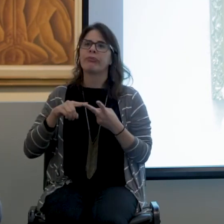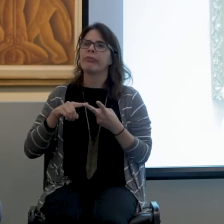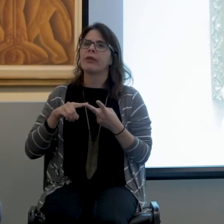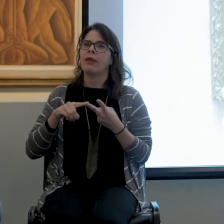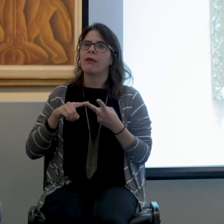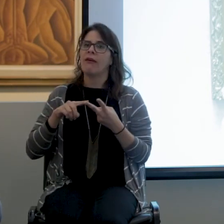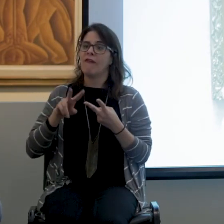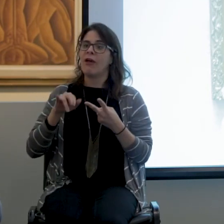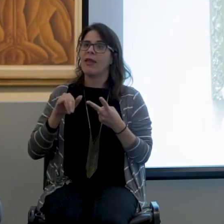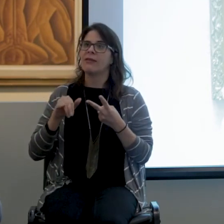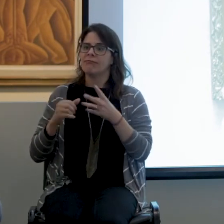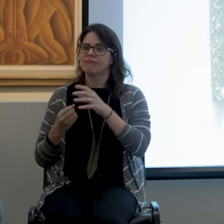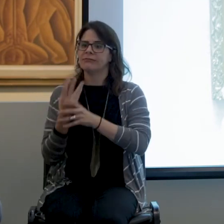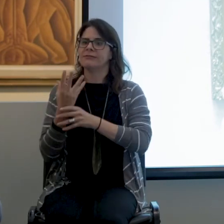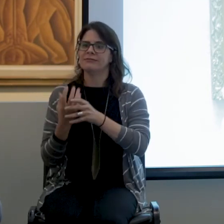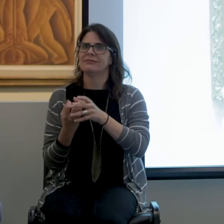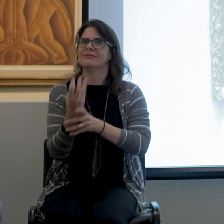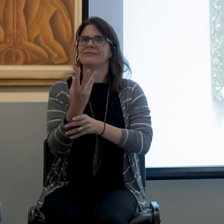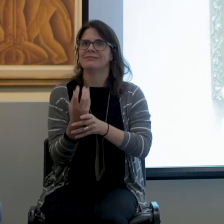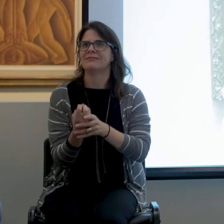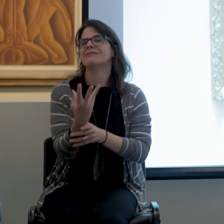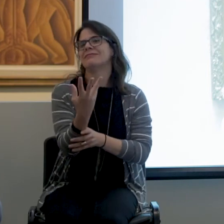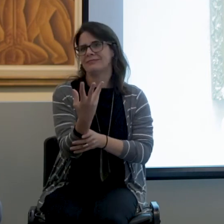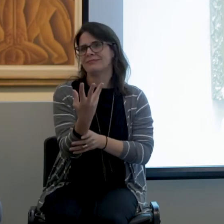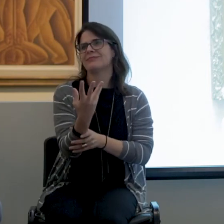Vai sair, não, que estará na obra deles, né?